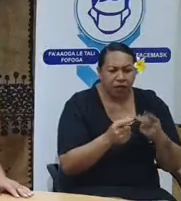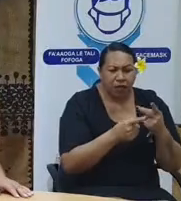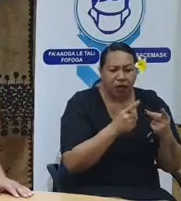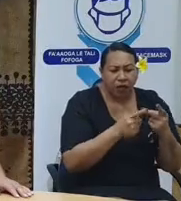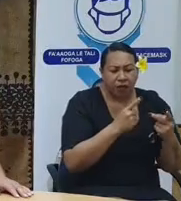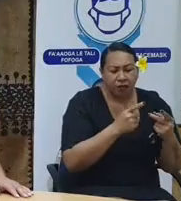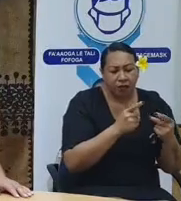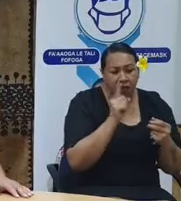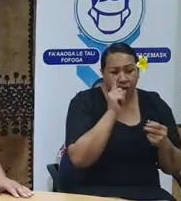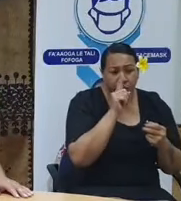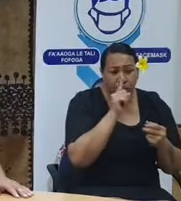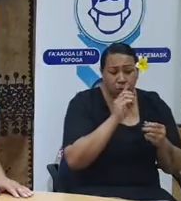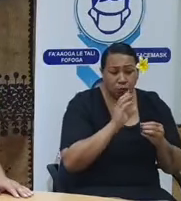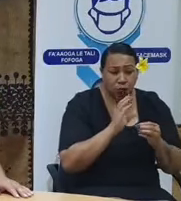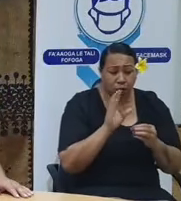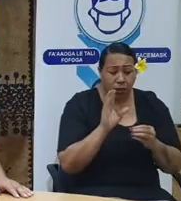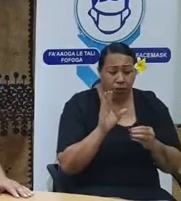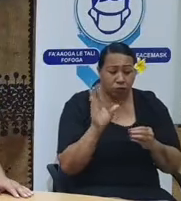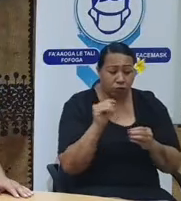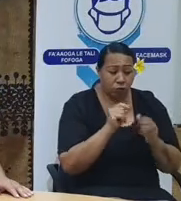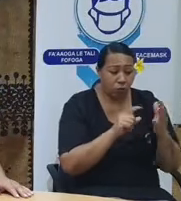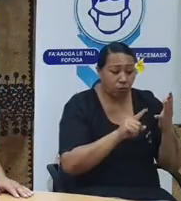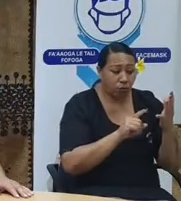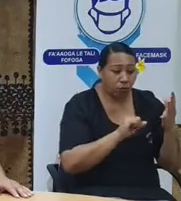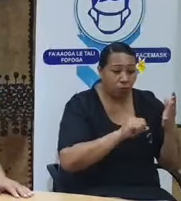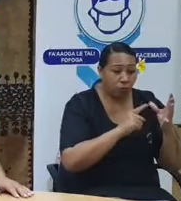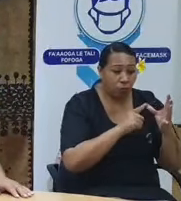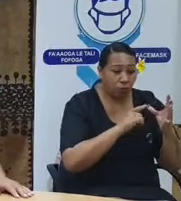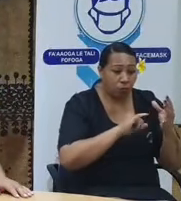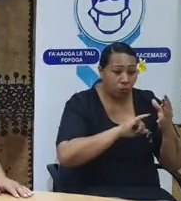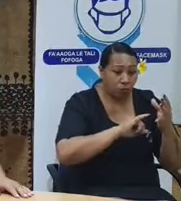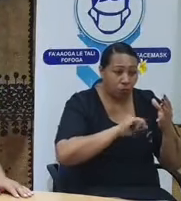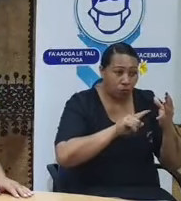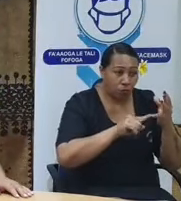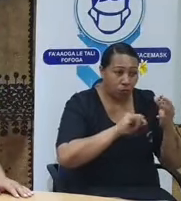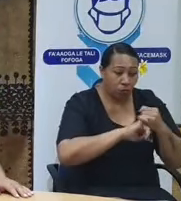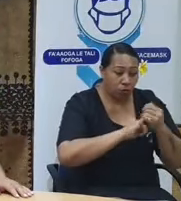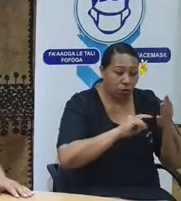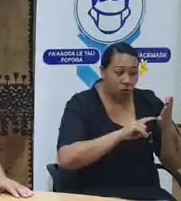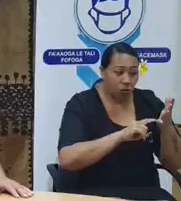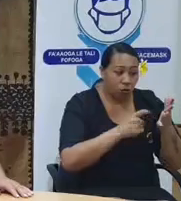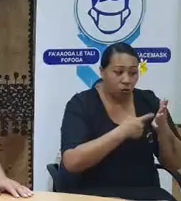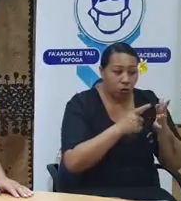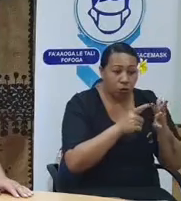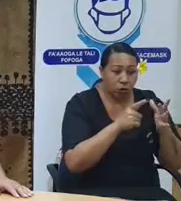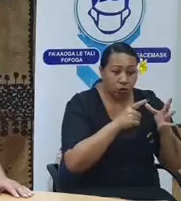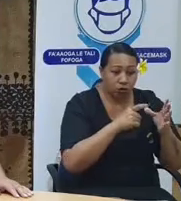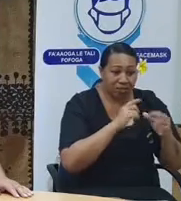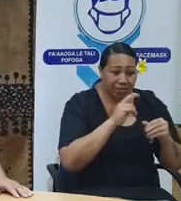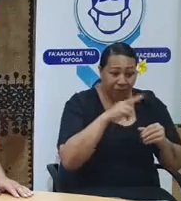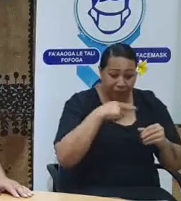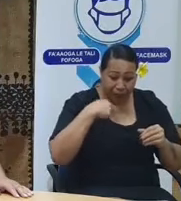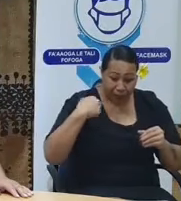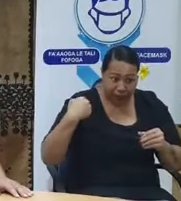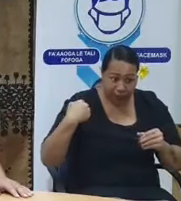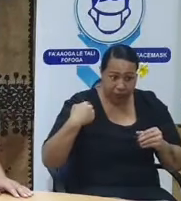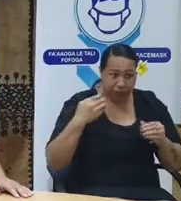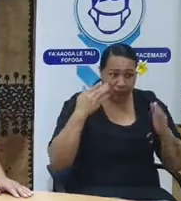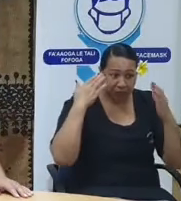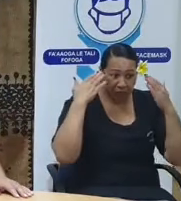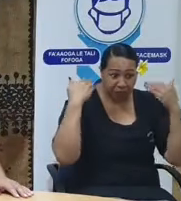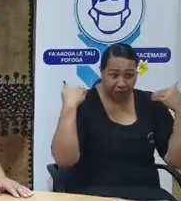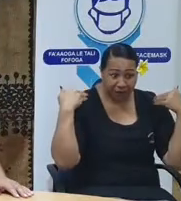o mai mai ostia o mai mai Geneva o mai Brussels ya tu Europa de